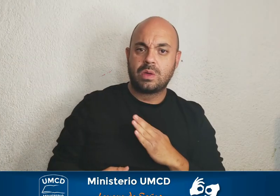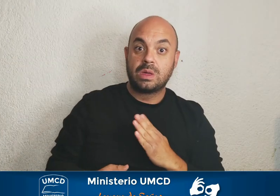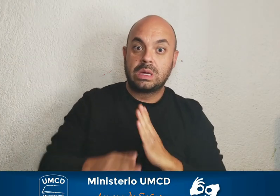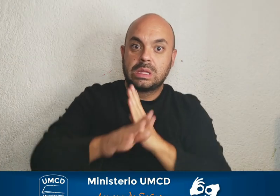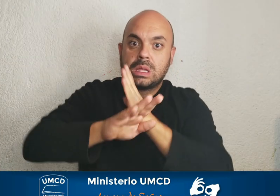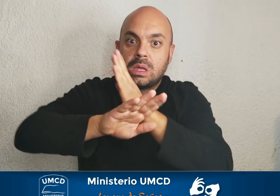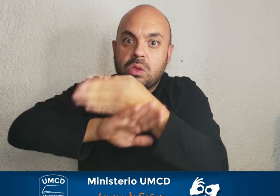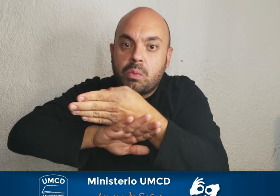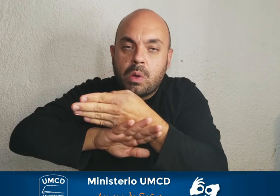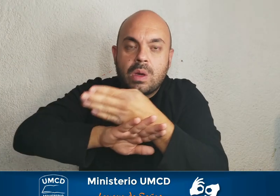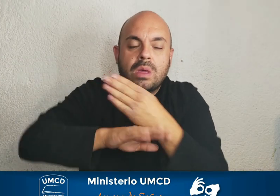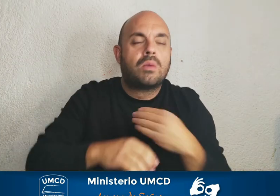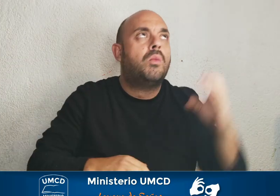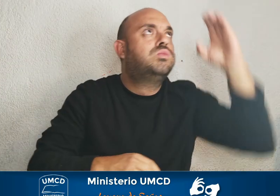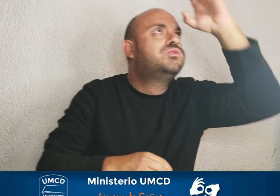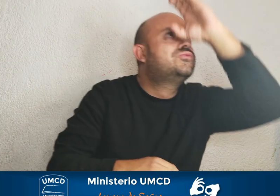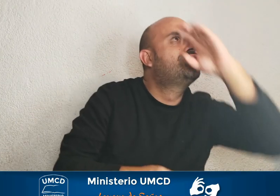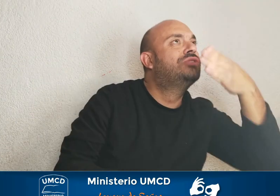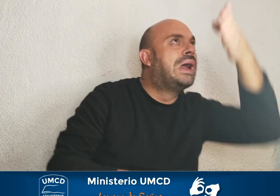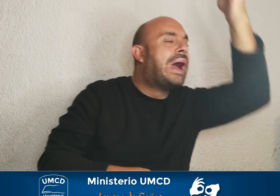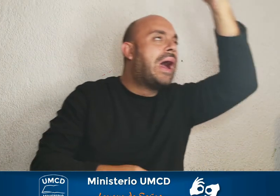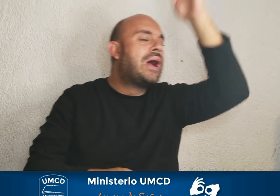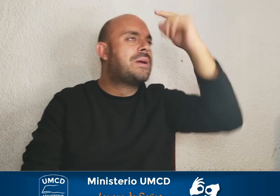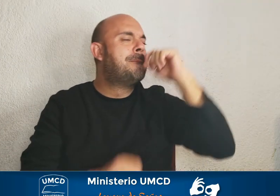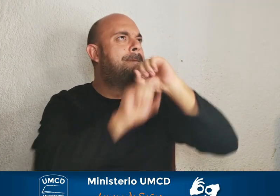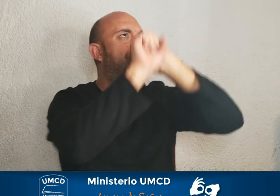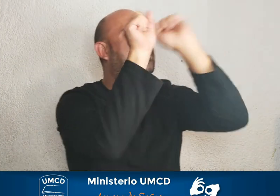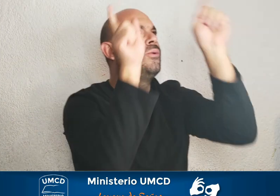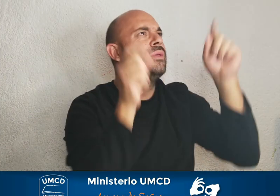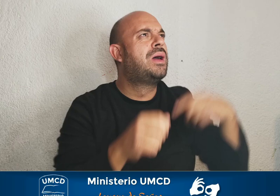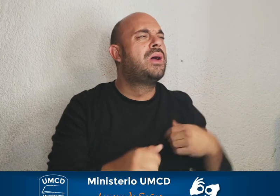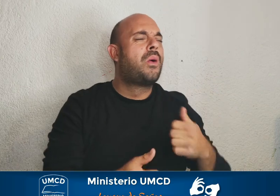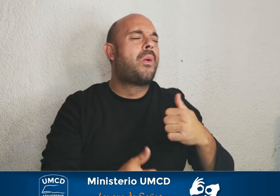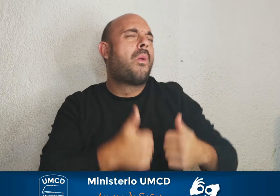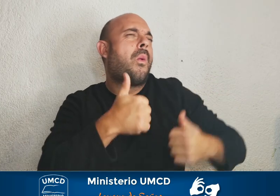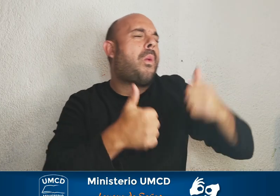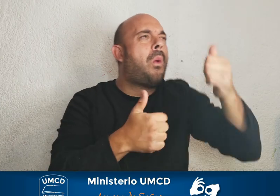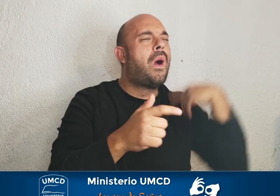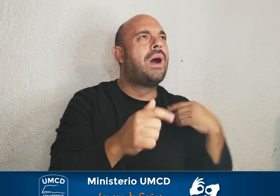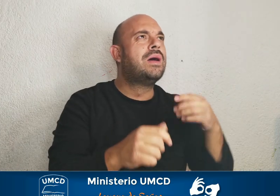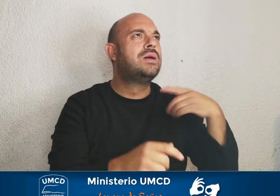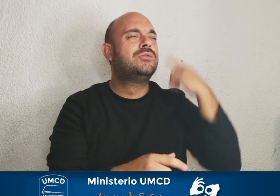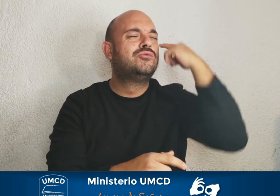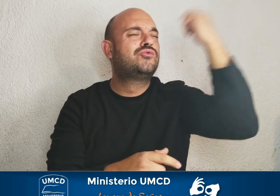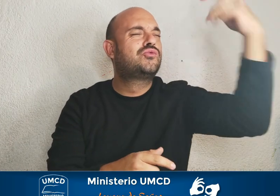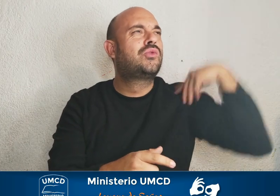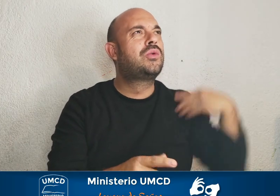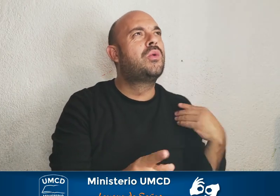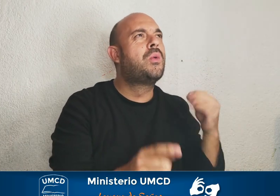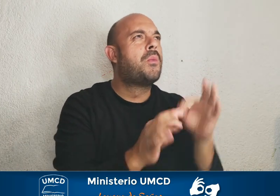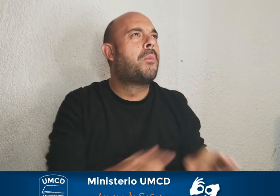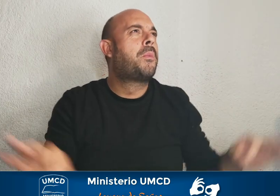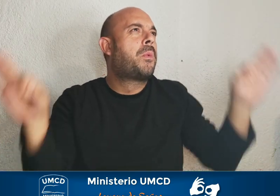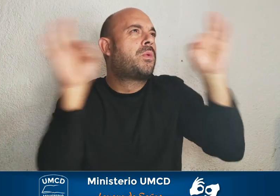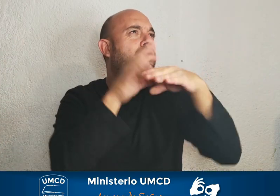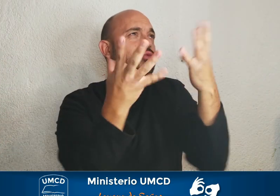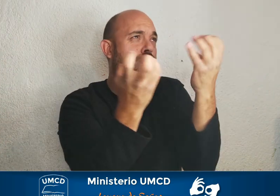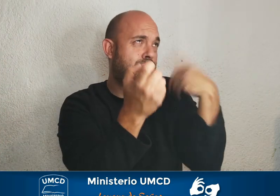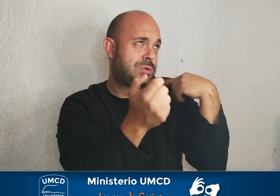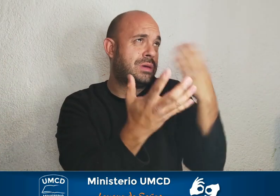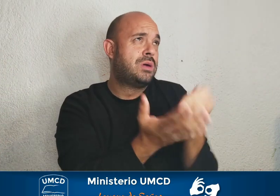para tratar de buscar los deseos del Señor y que ellos se cumplan en el plan que Él tiene para